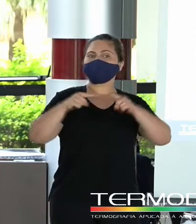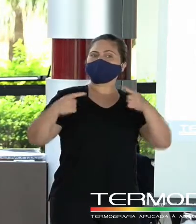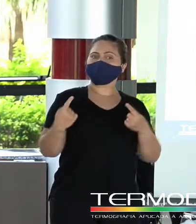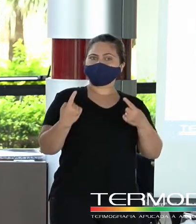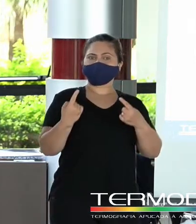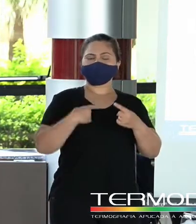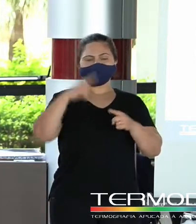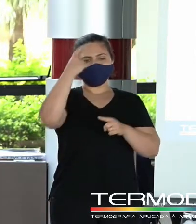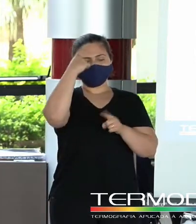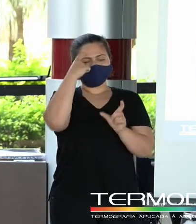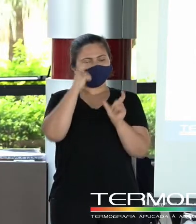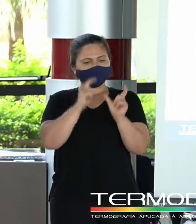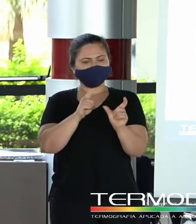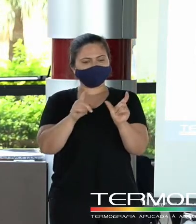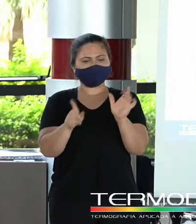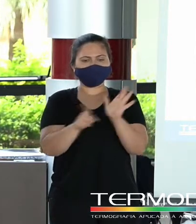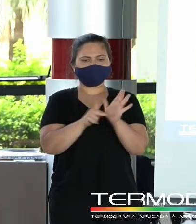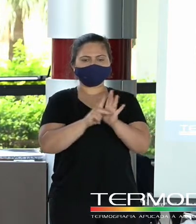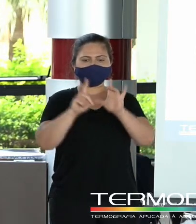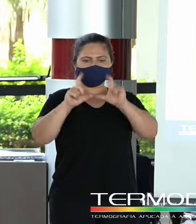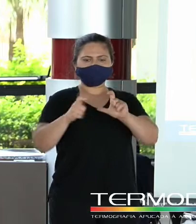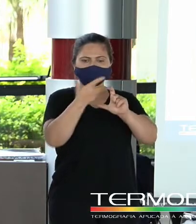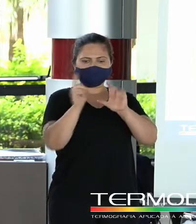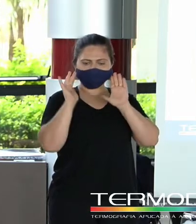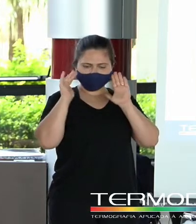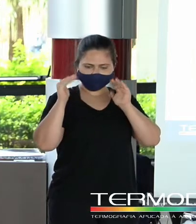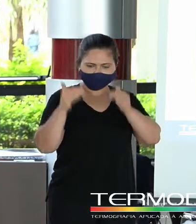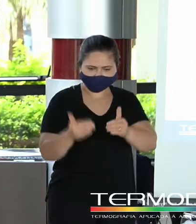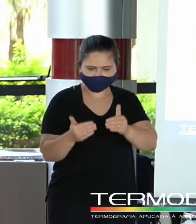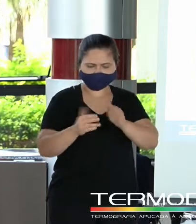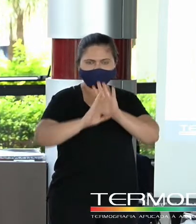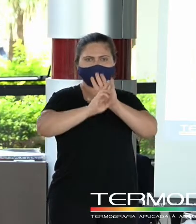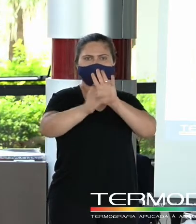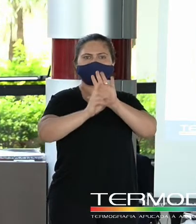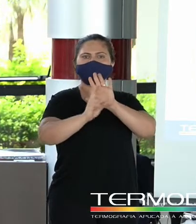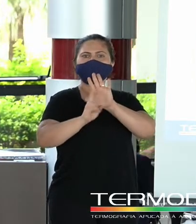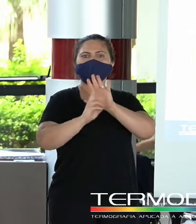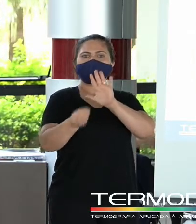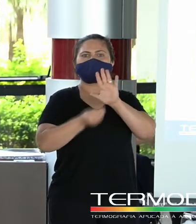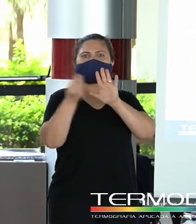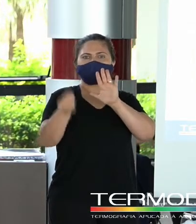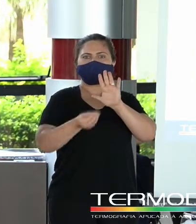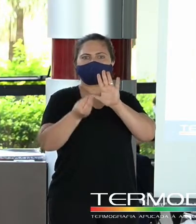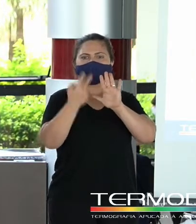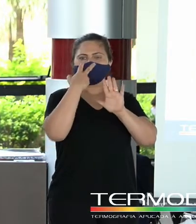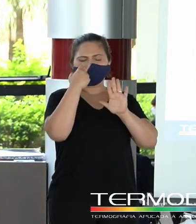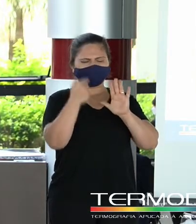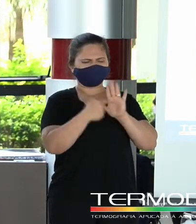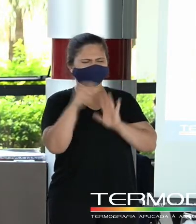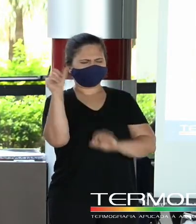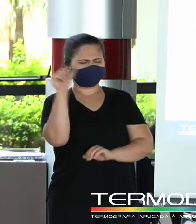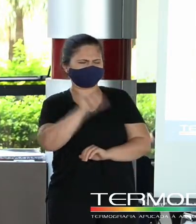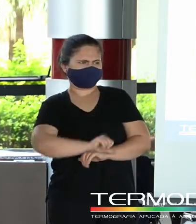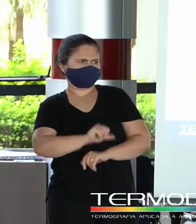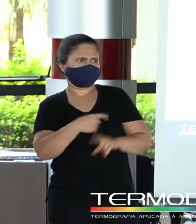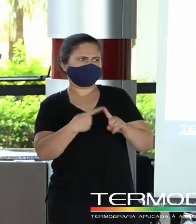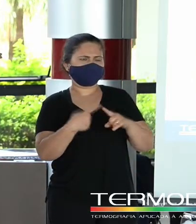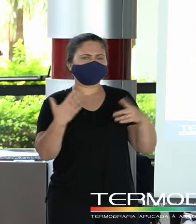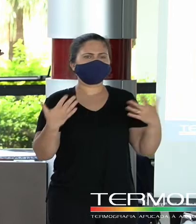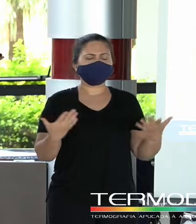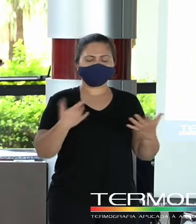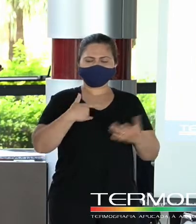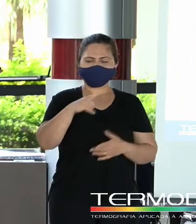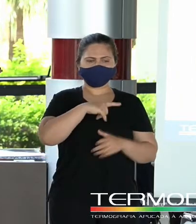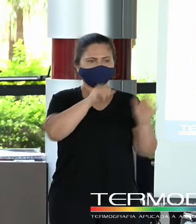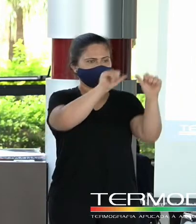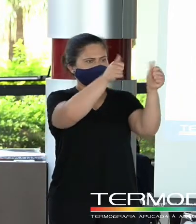na termografia, uma foto sem foco, ela representa um ponto ainda pior. Por quê? Se eu